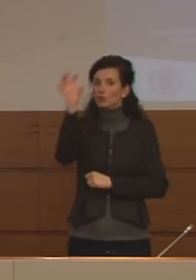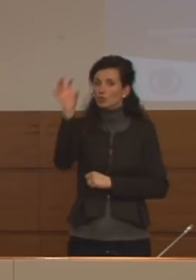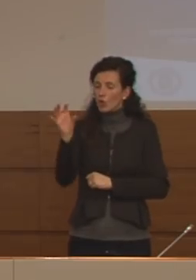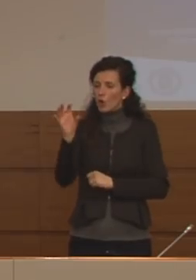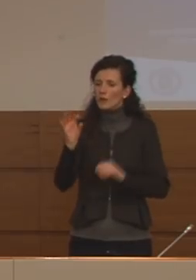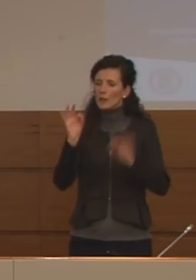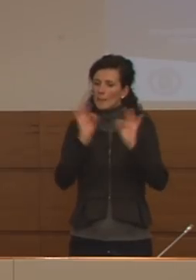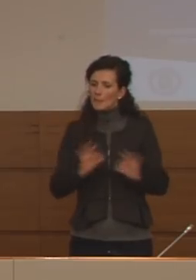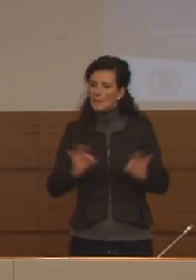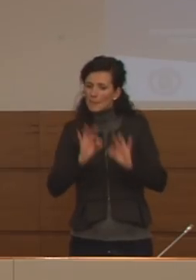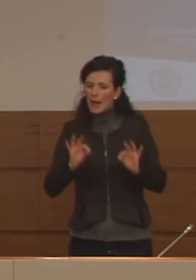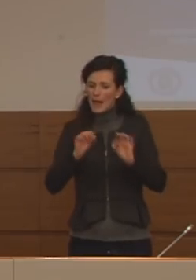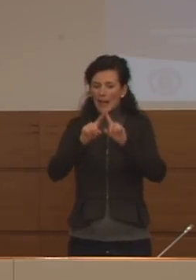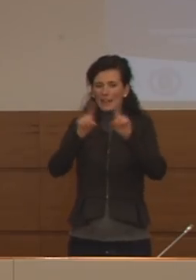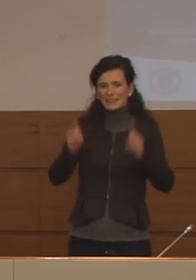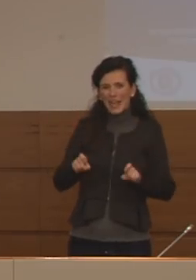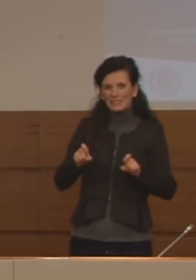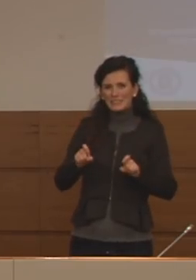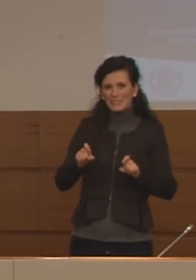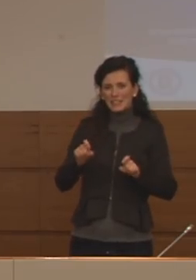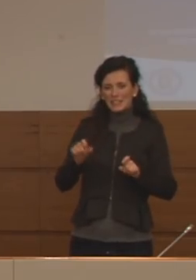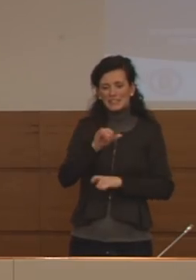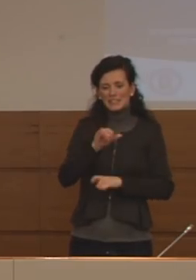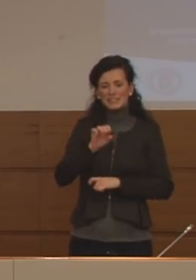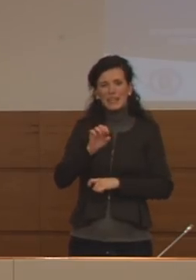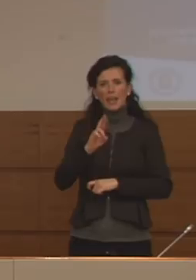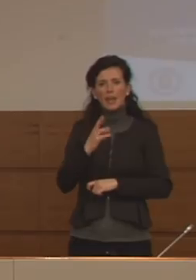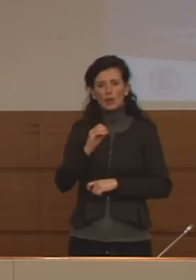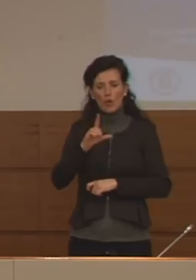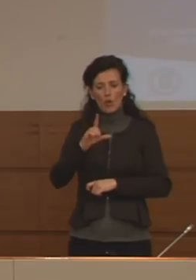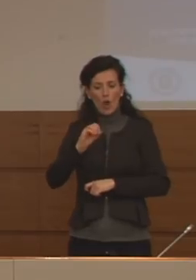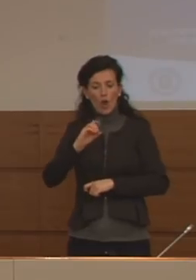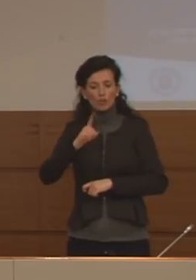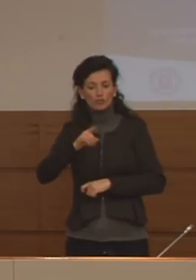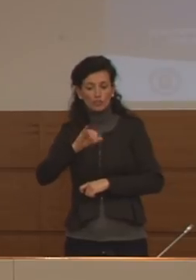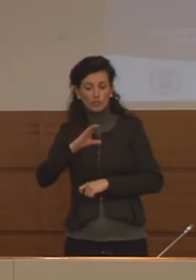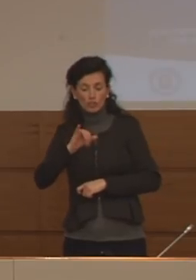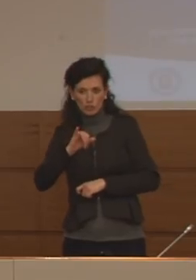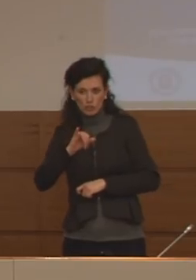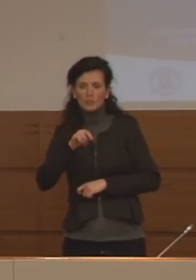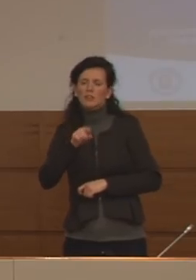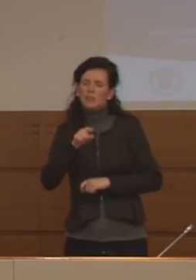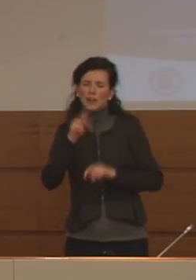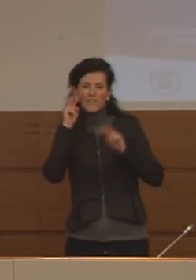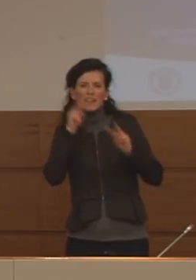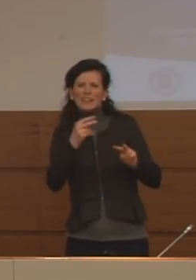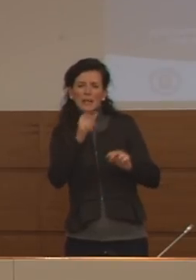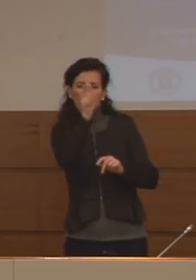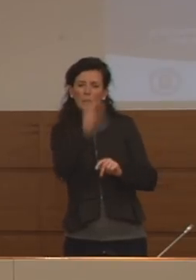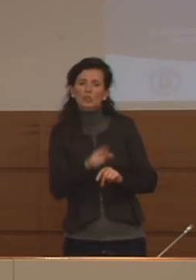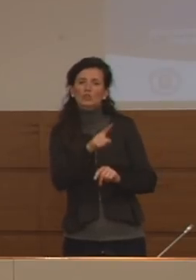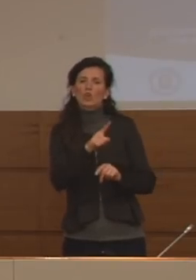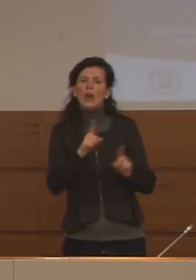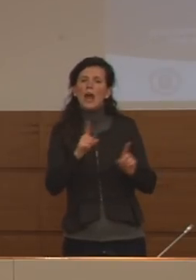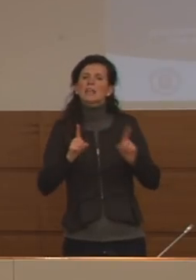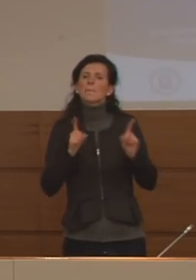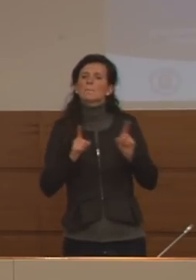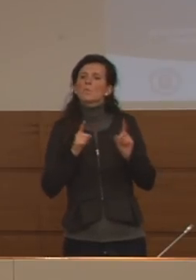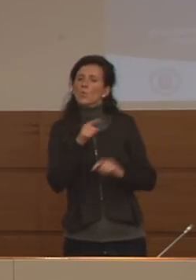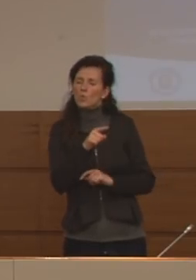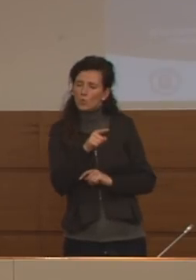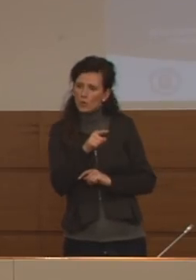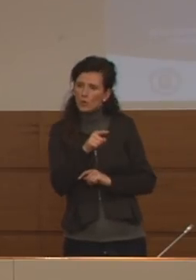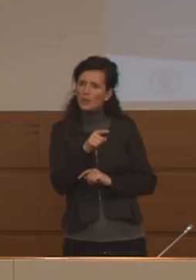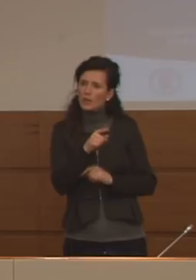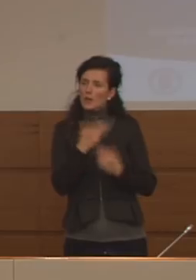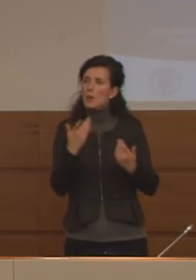serio logici per verificare appunto le persone immuni molti enti